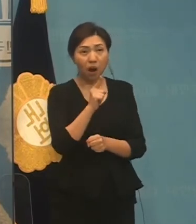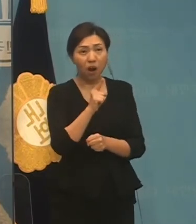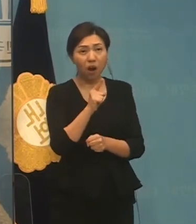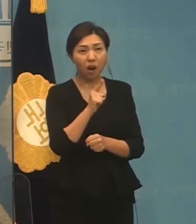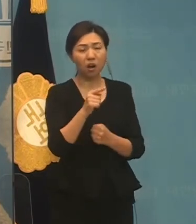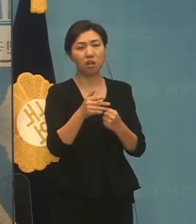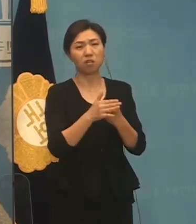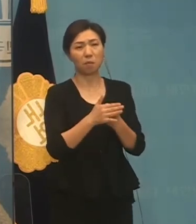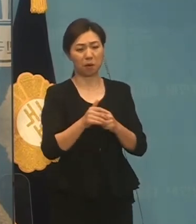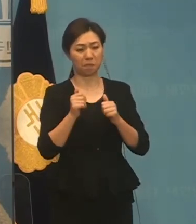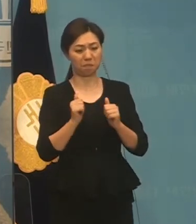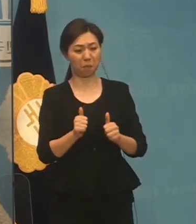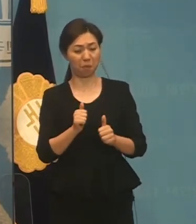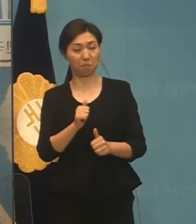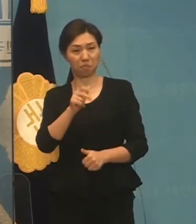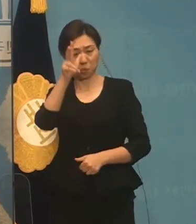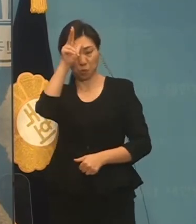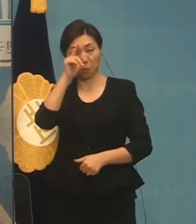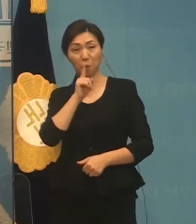조치를 운운하고 있습니다.